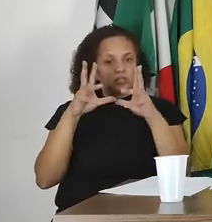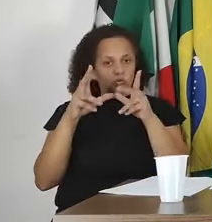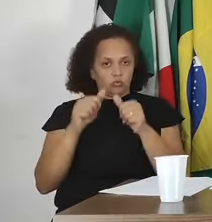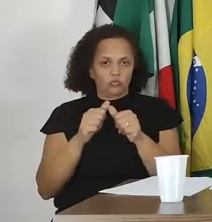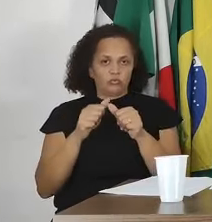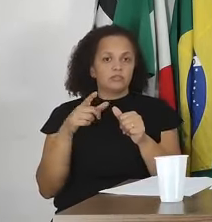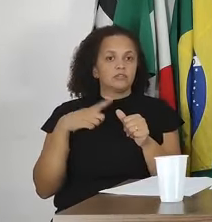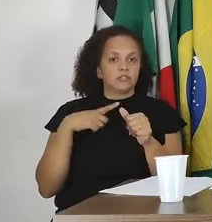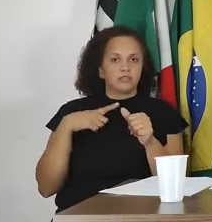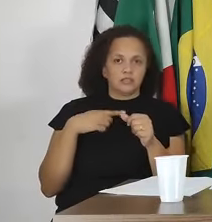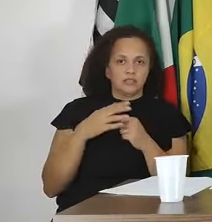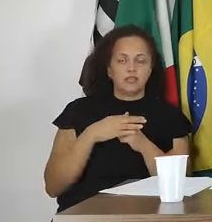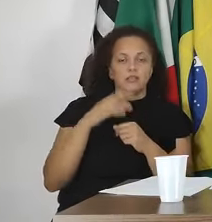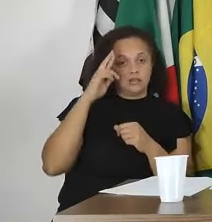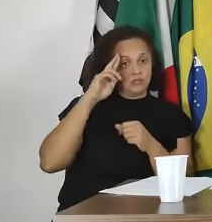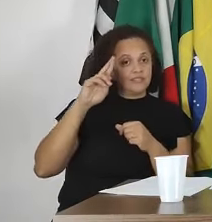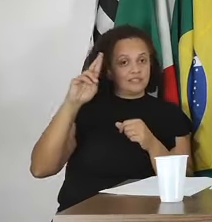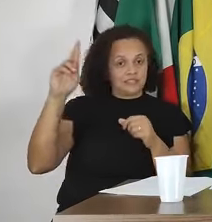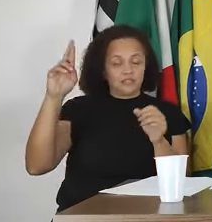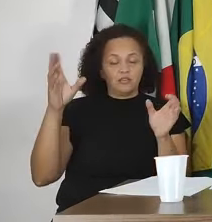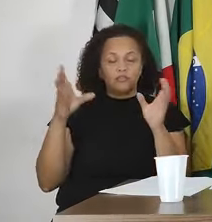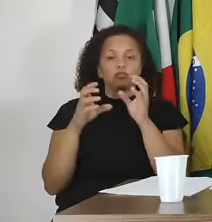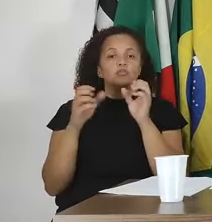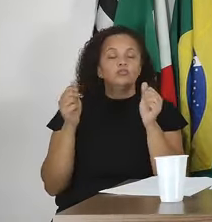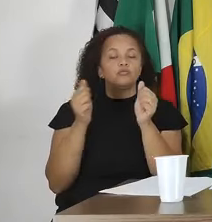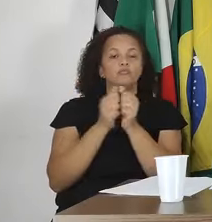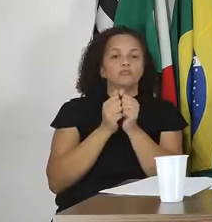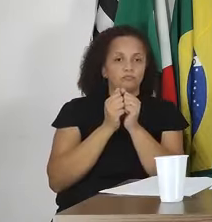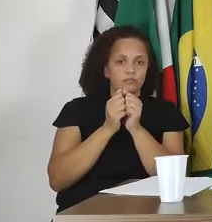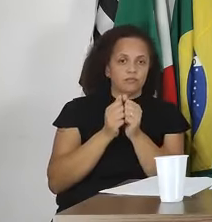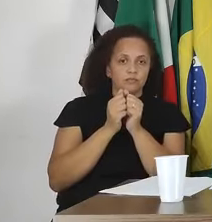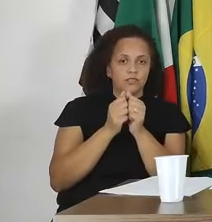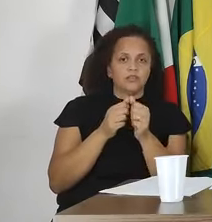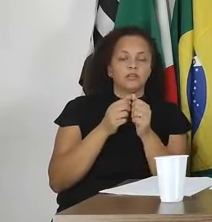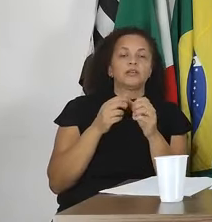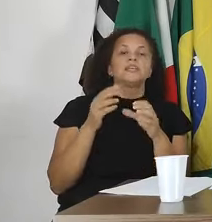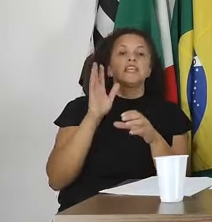para o corpo. Ora, Deus que também ressuscitou o Senhor, nos